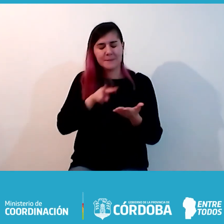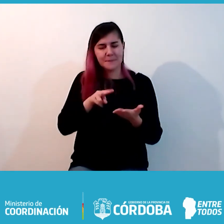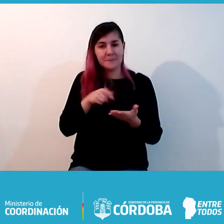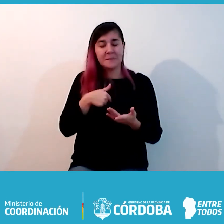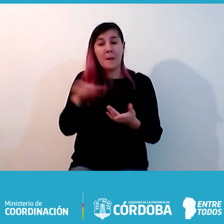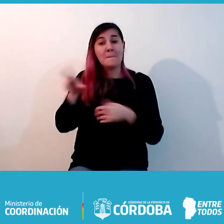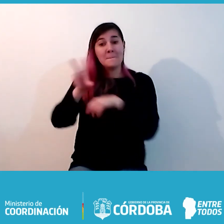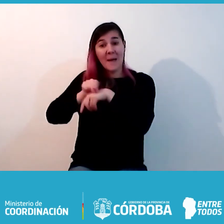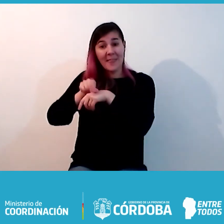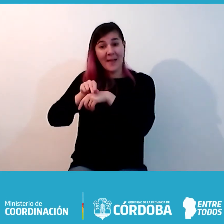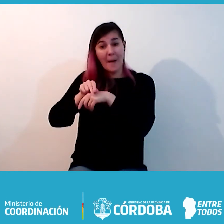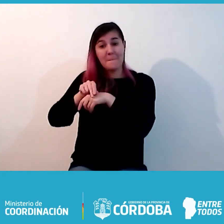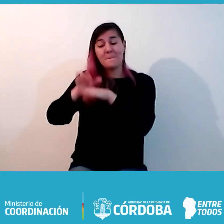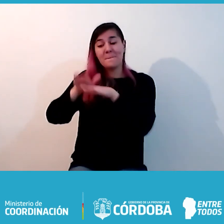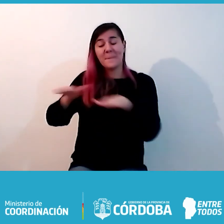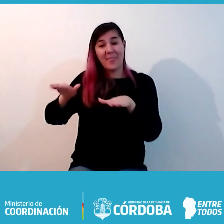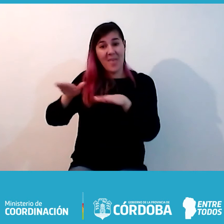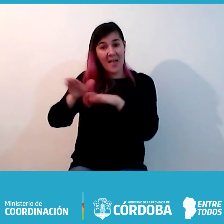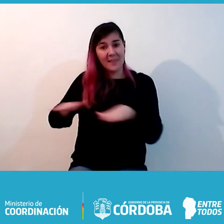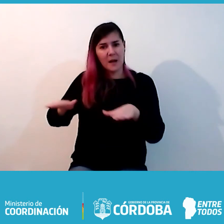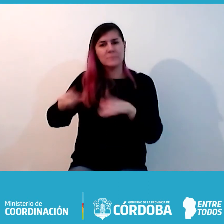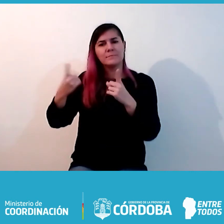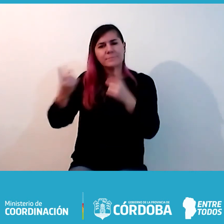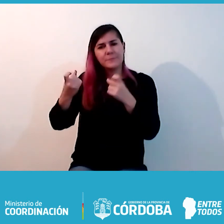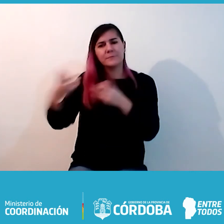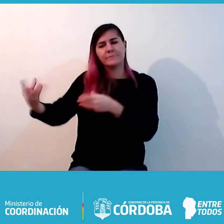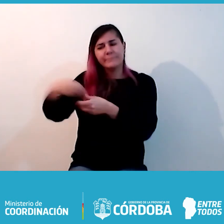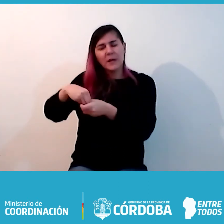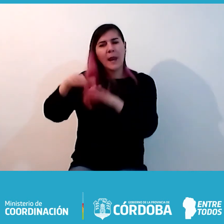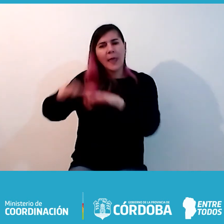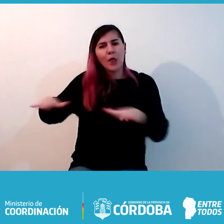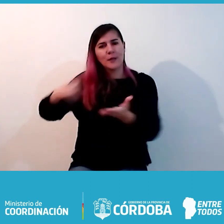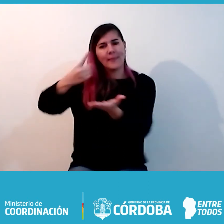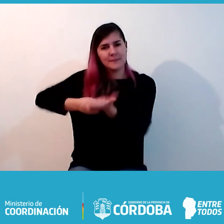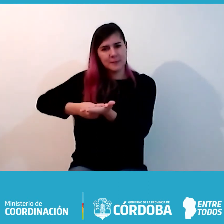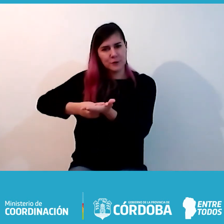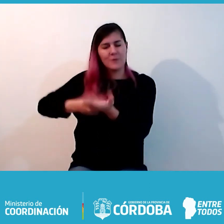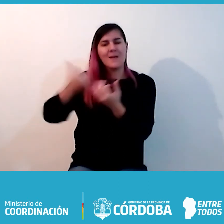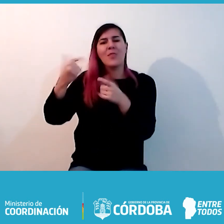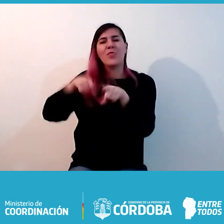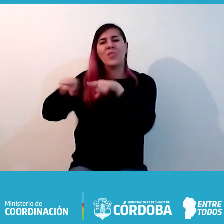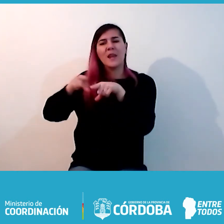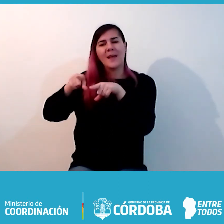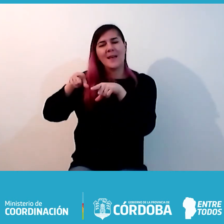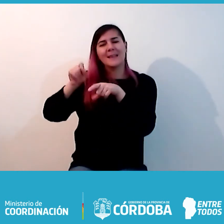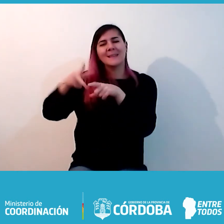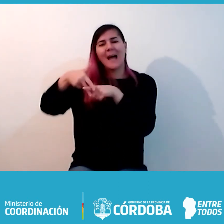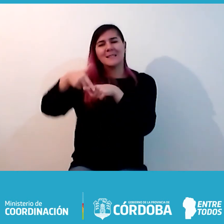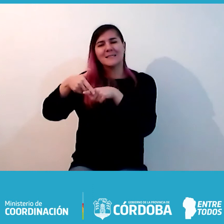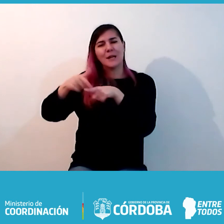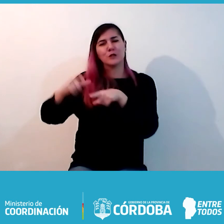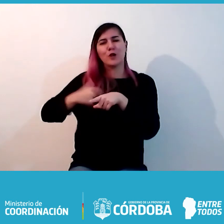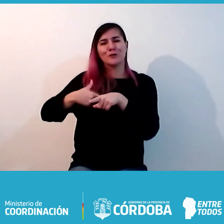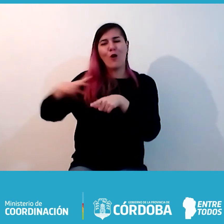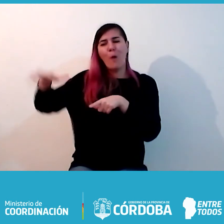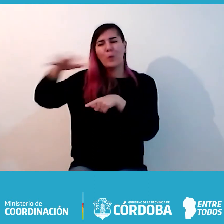Como médica pediatra cree necesario incorporar a los niños en las decisiones. Comenta que dirige un taller de grupos sociocomunitarios y que los niños